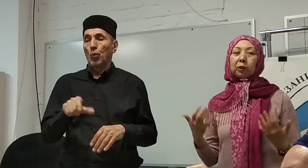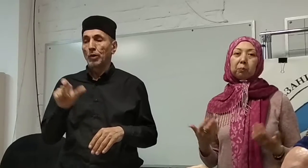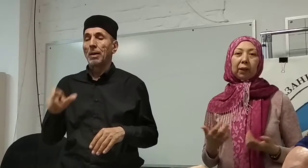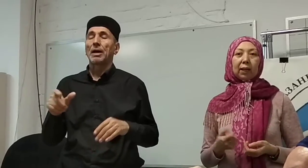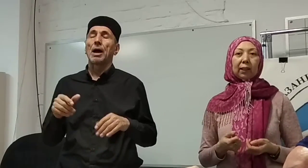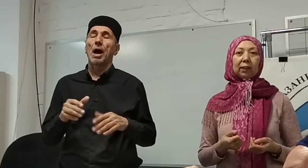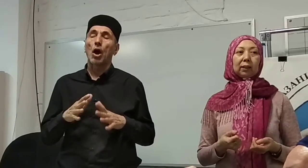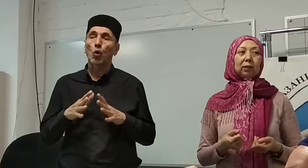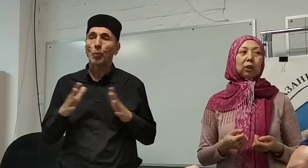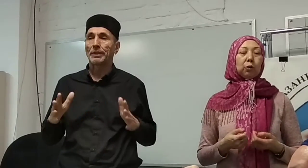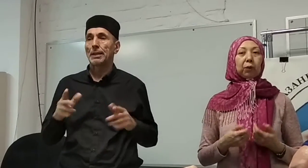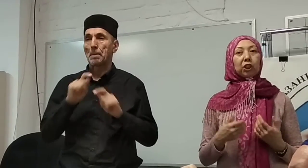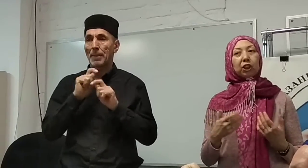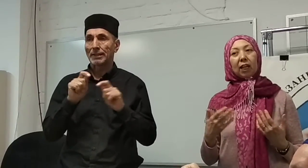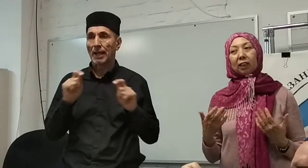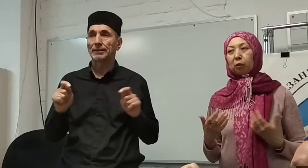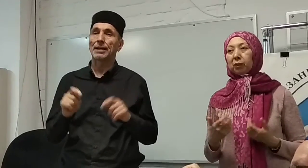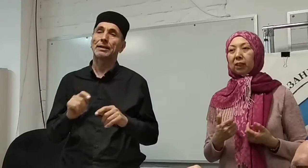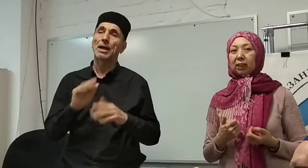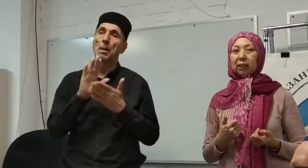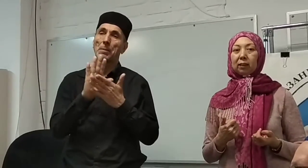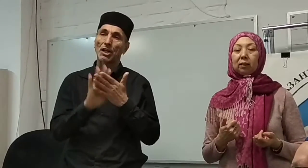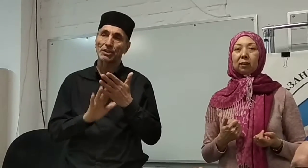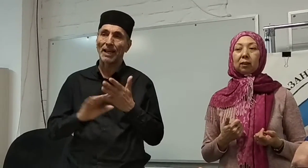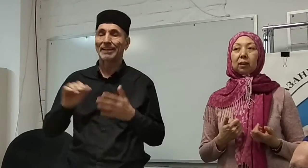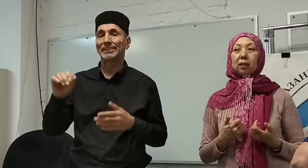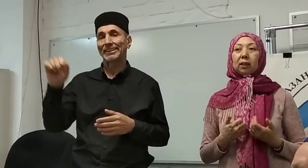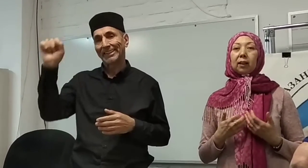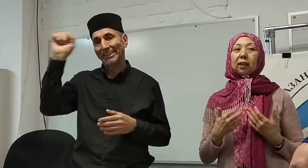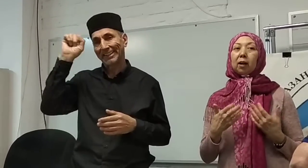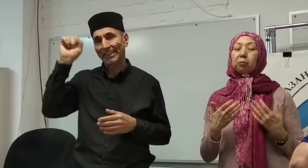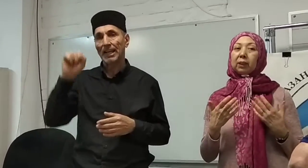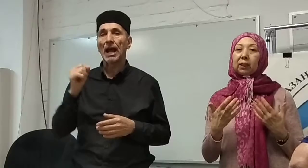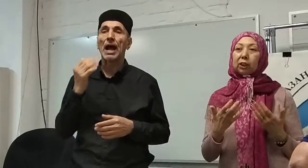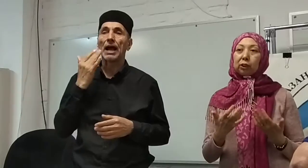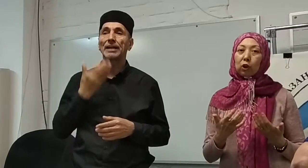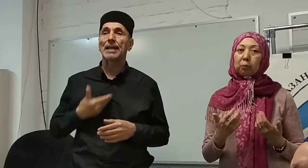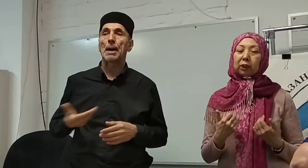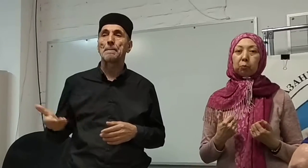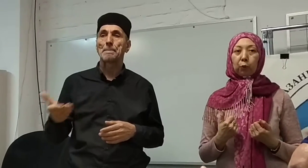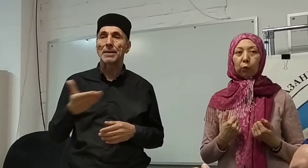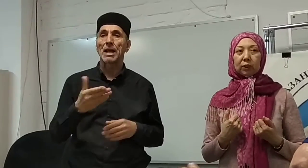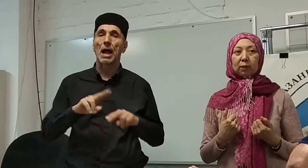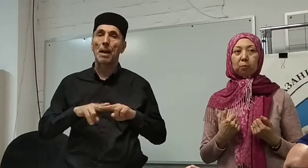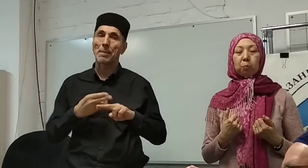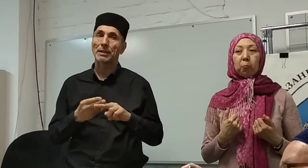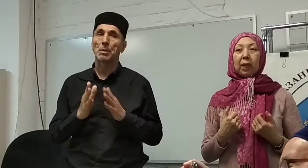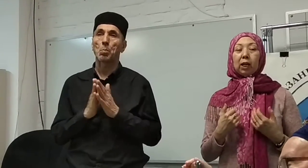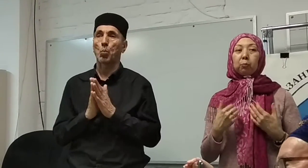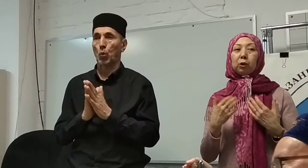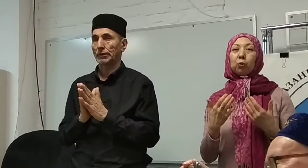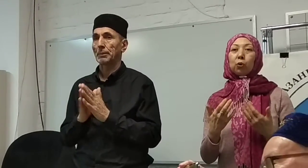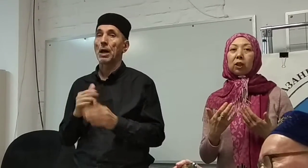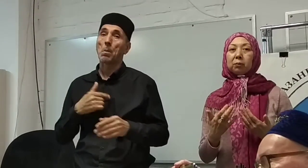огромные подарки, прощает им грехи. Когда мы Его об этом просим, мы